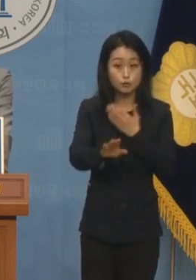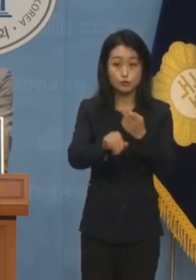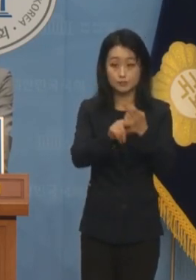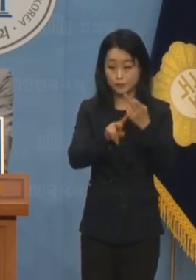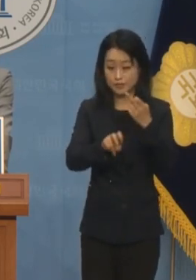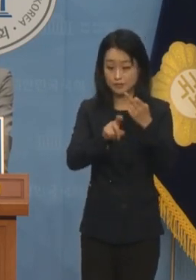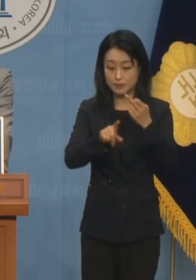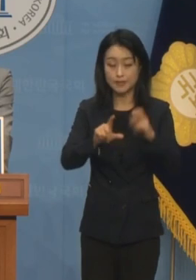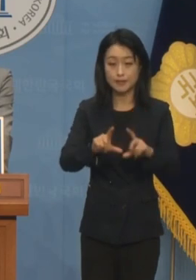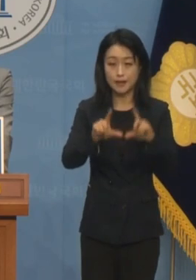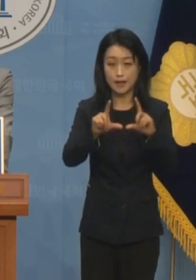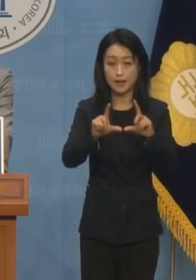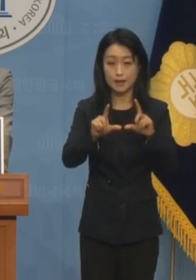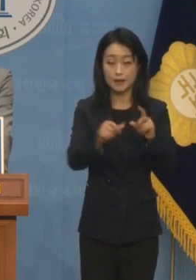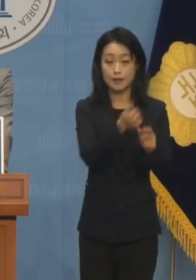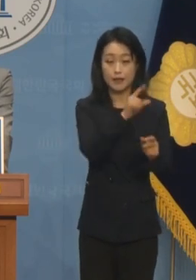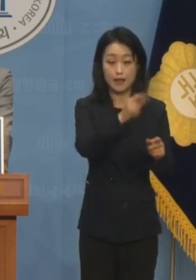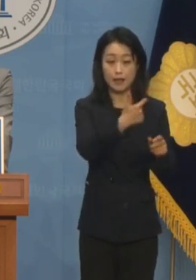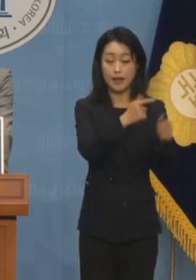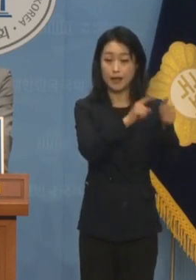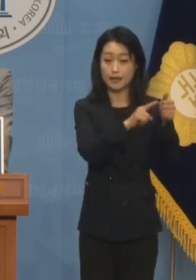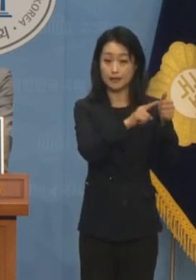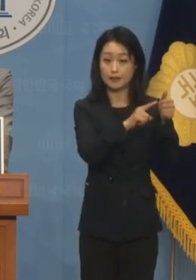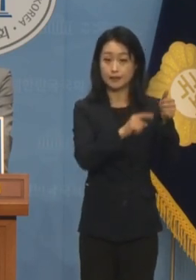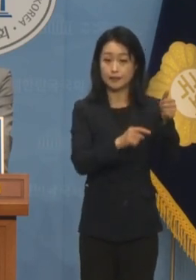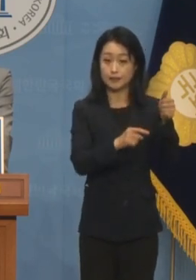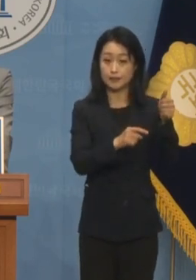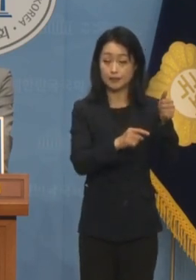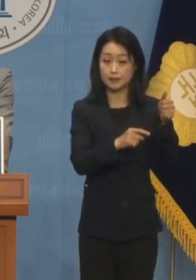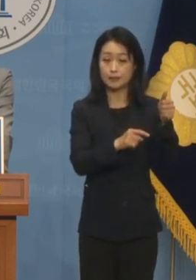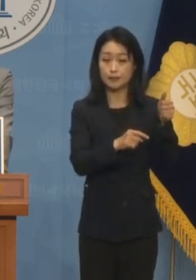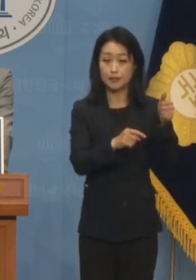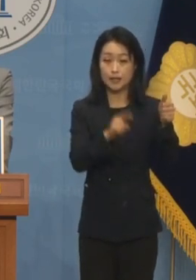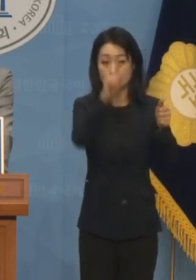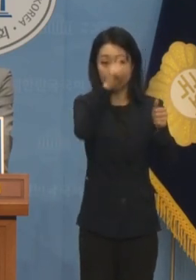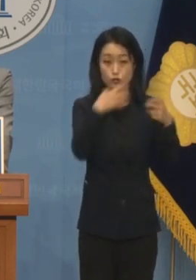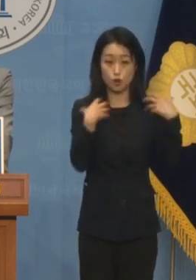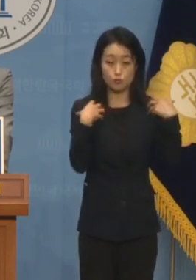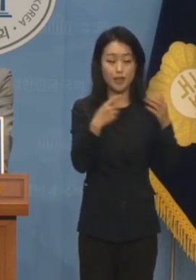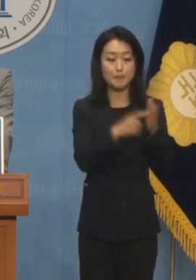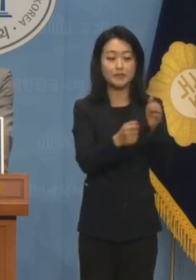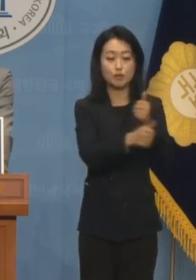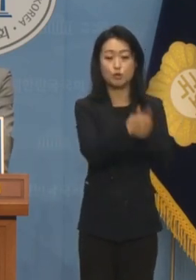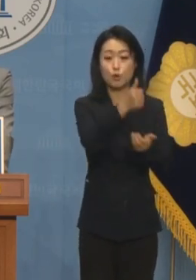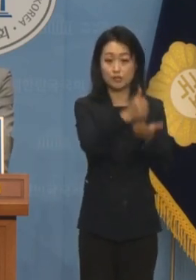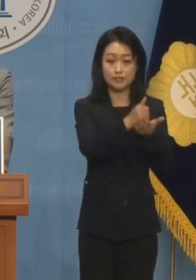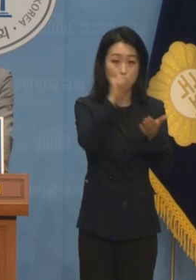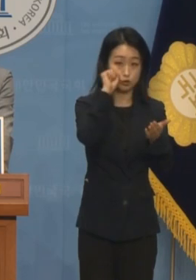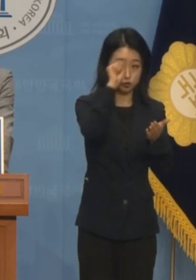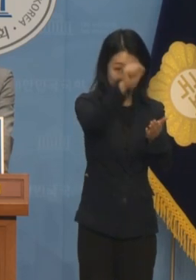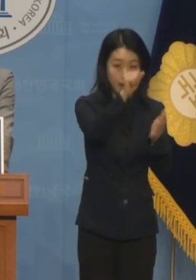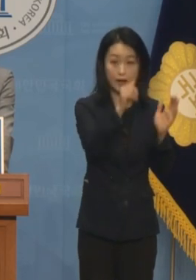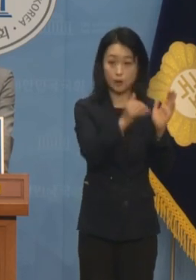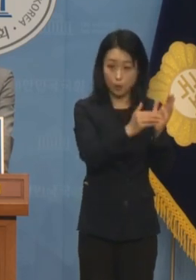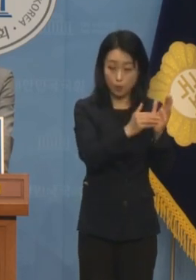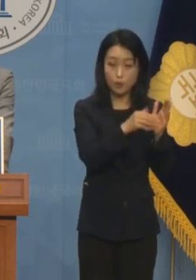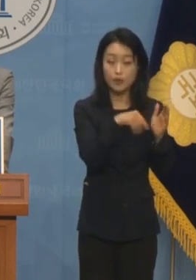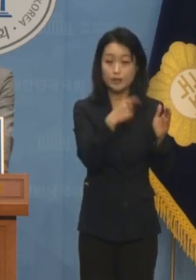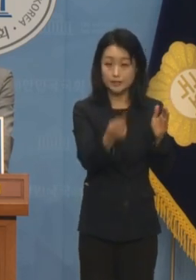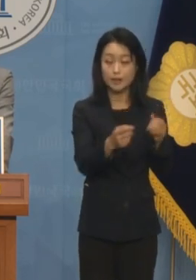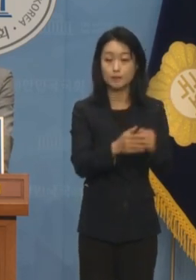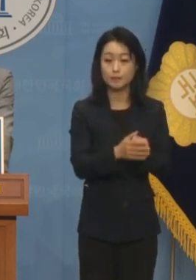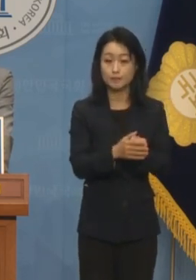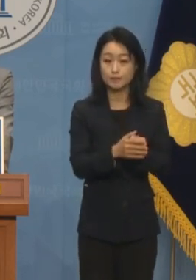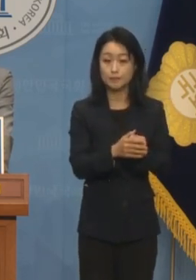21일 한동훈 씨는 후보는 정부 여당의 비상대책위원장이 되었고 100여 명의